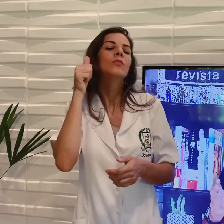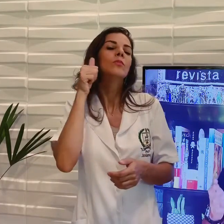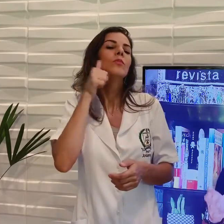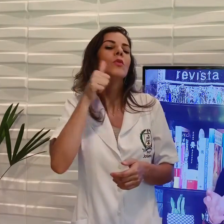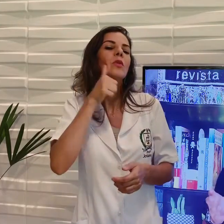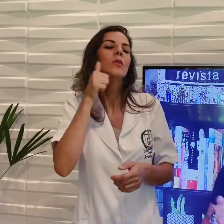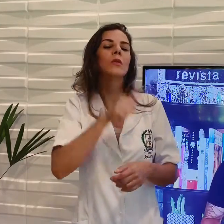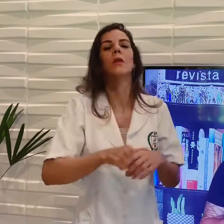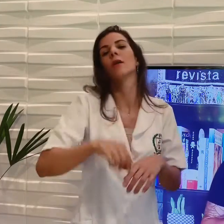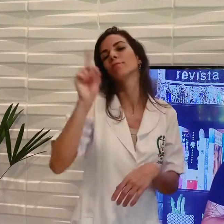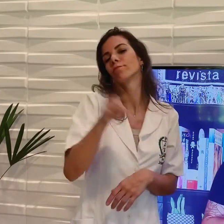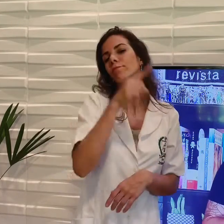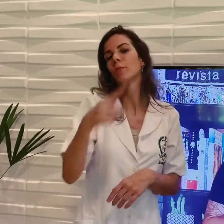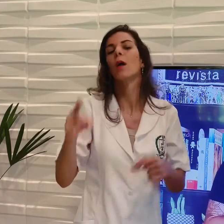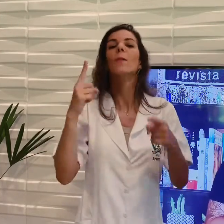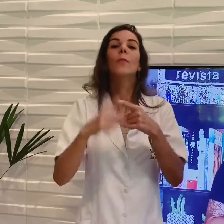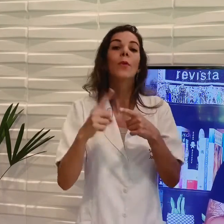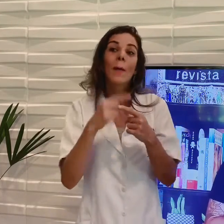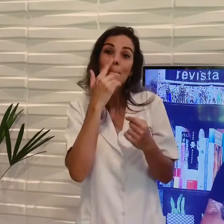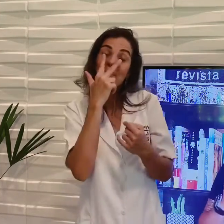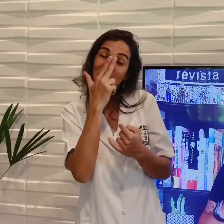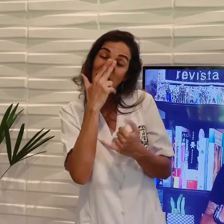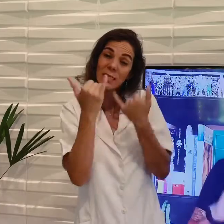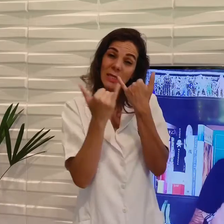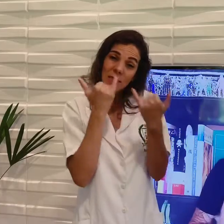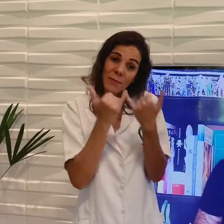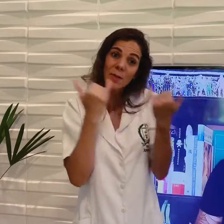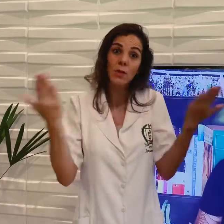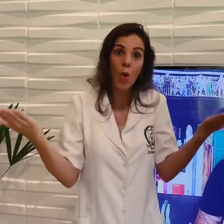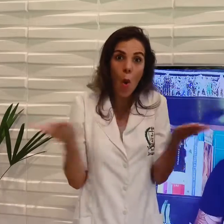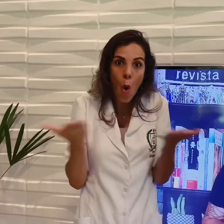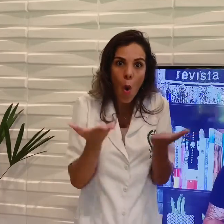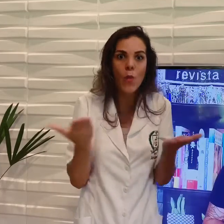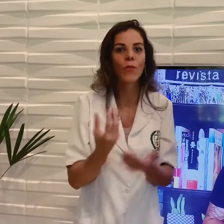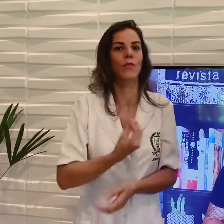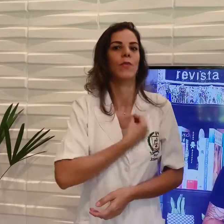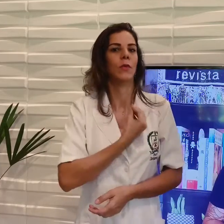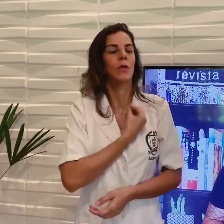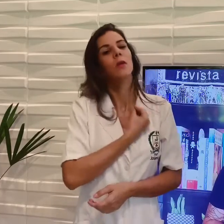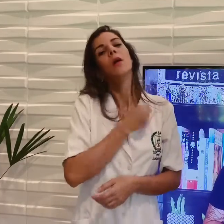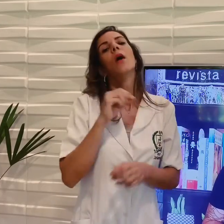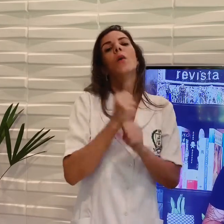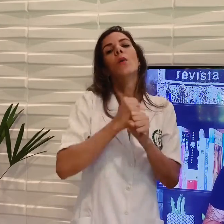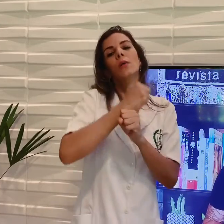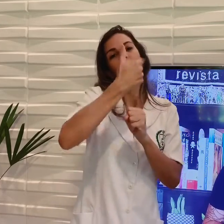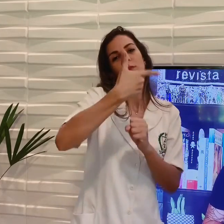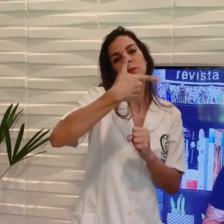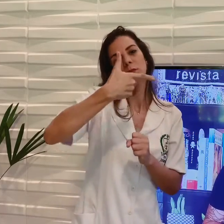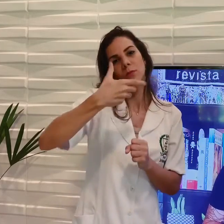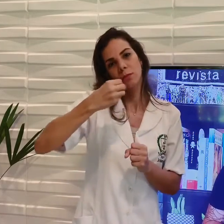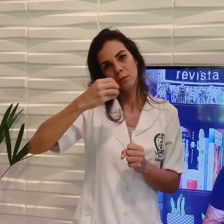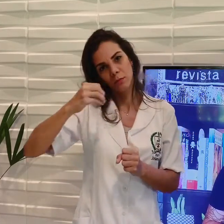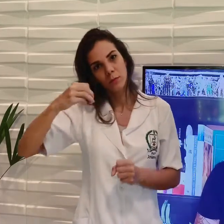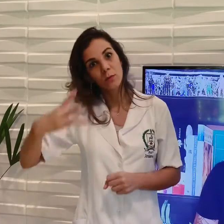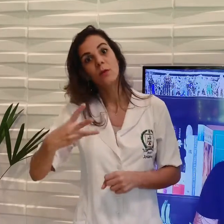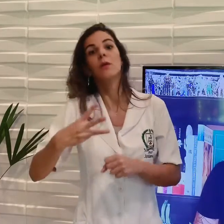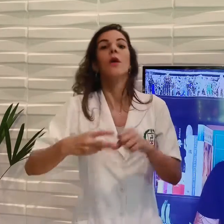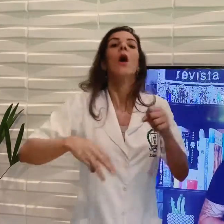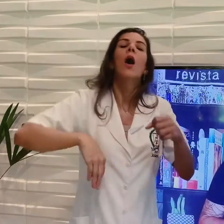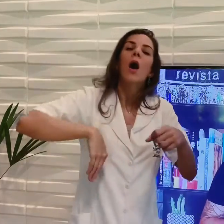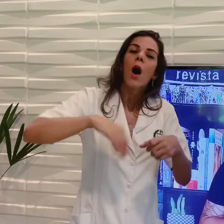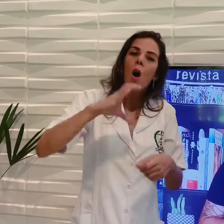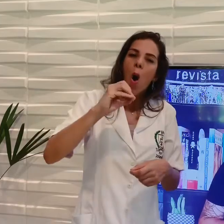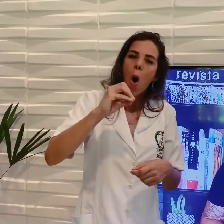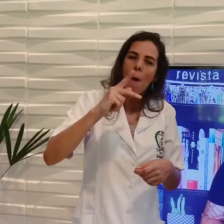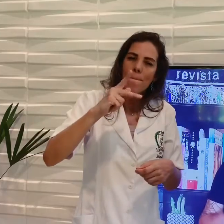estamos vivendo agora, em proporções menores, porém bem impactantes. Em 2003, a Copa do Mundo Feminina seria onde? Na China.